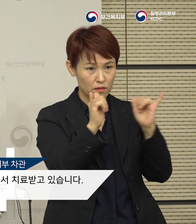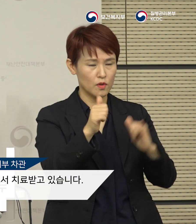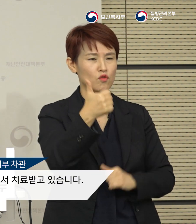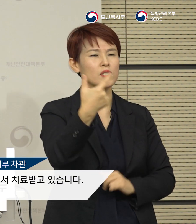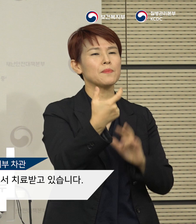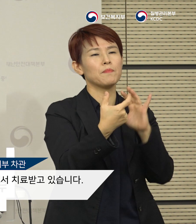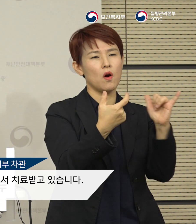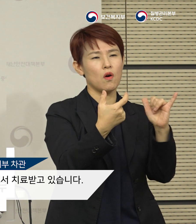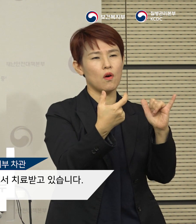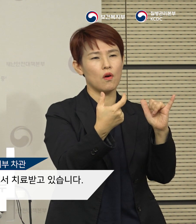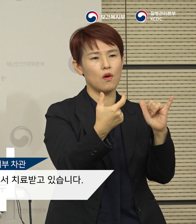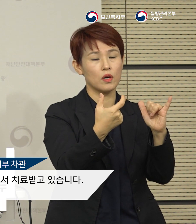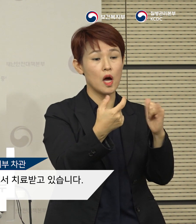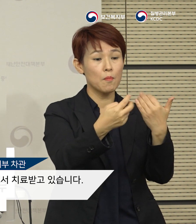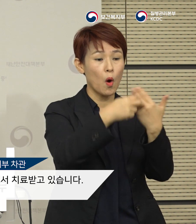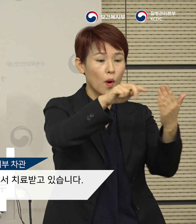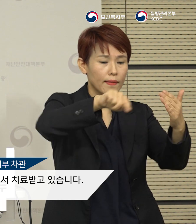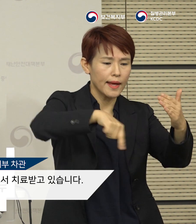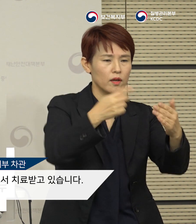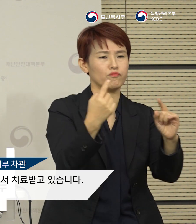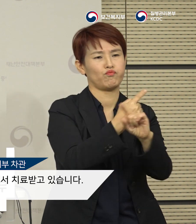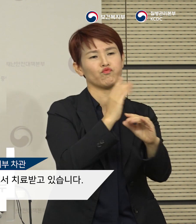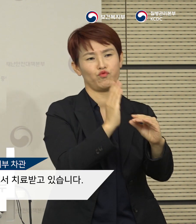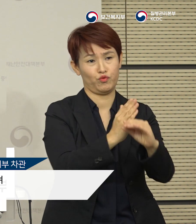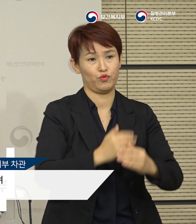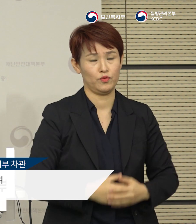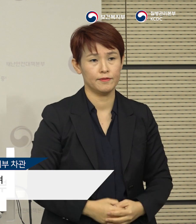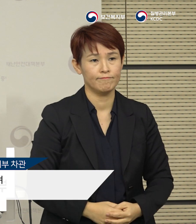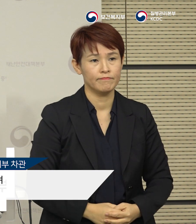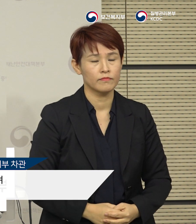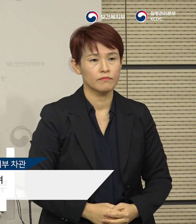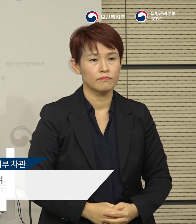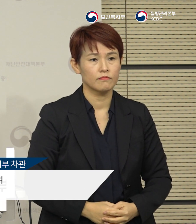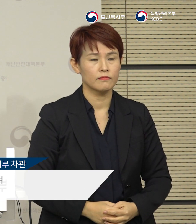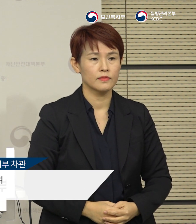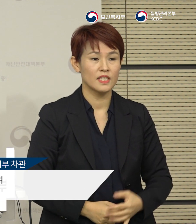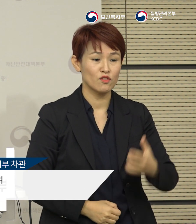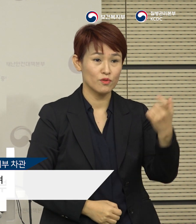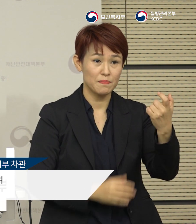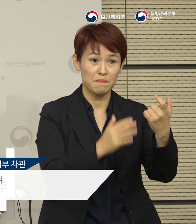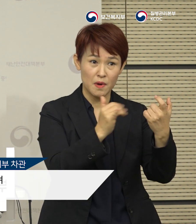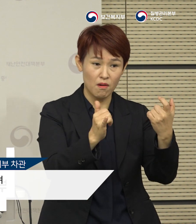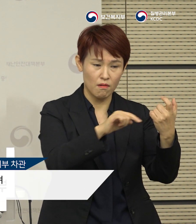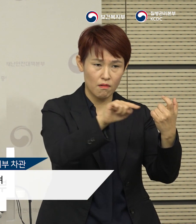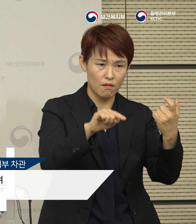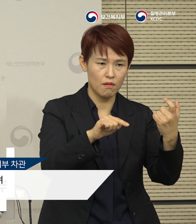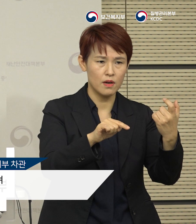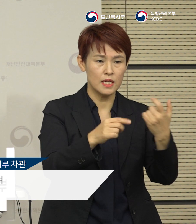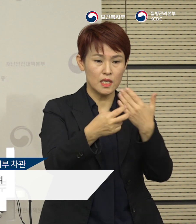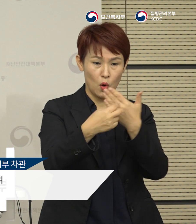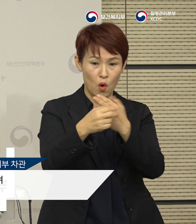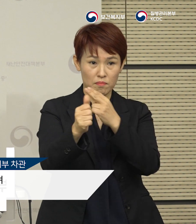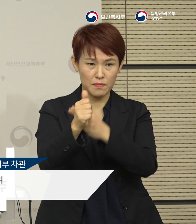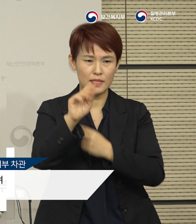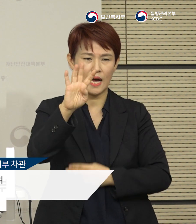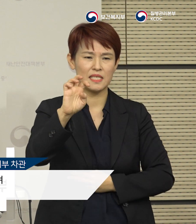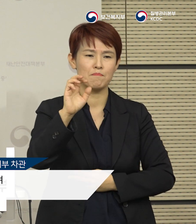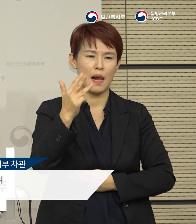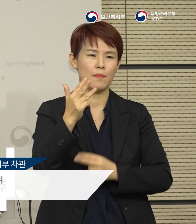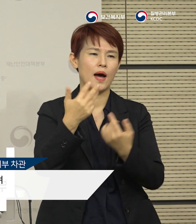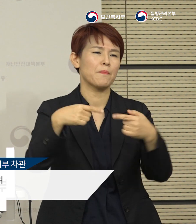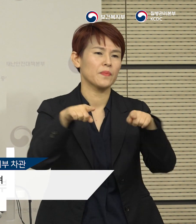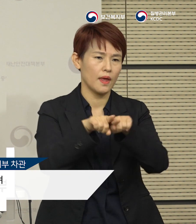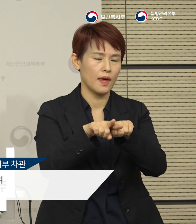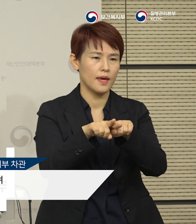60명이 병원 내에서 치료받고 있습니다. 이들 60명은 의료인력 48명과 장비